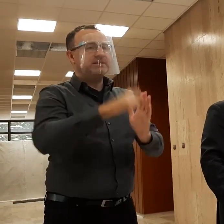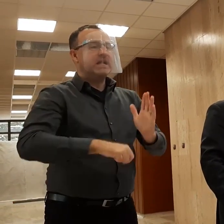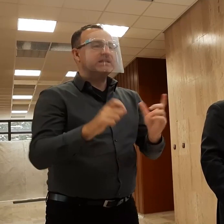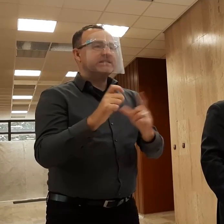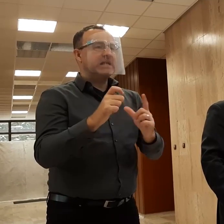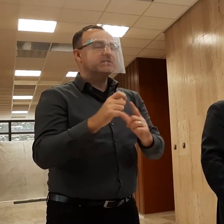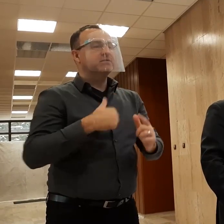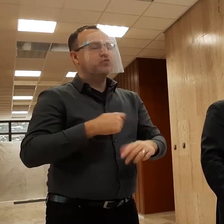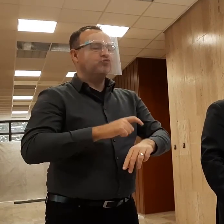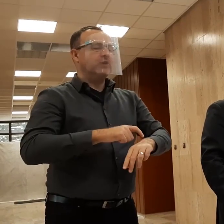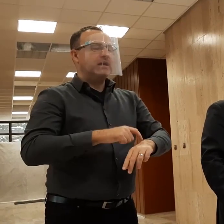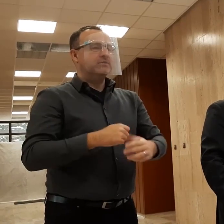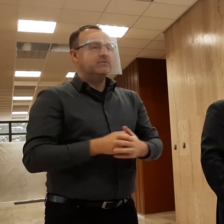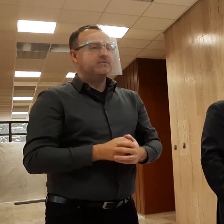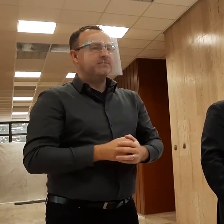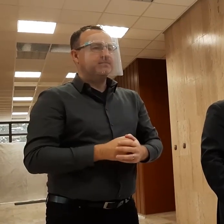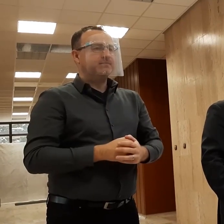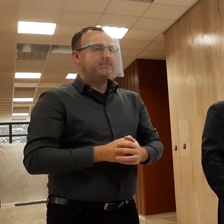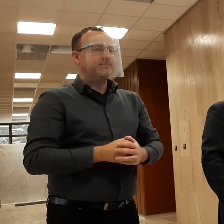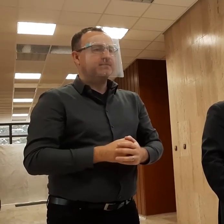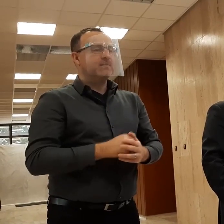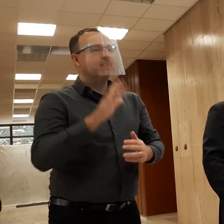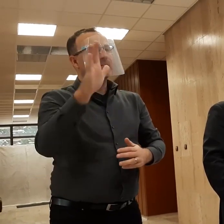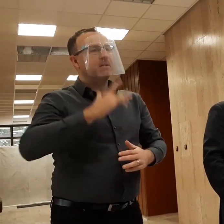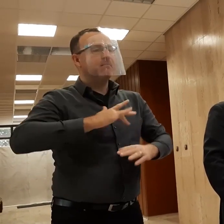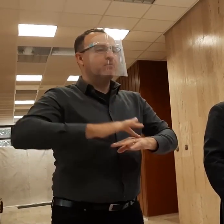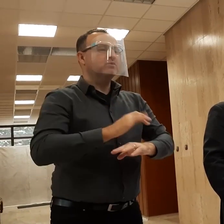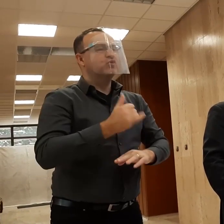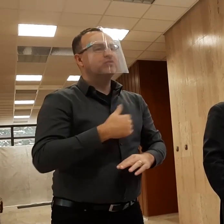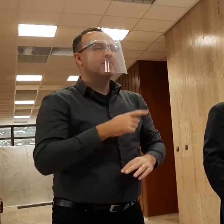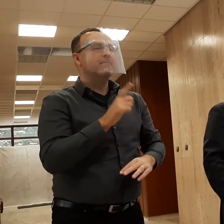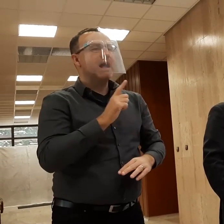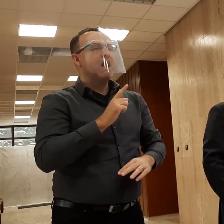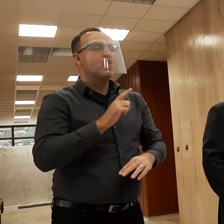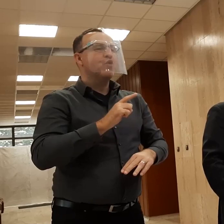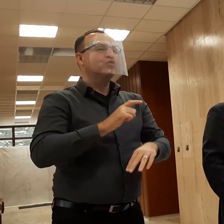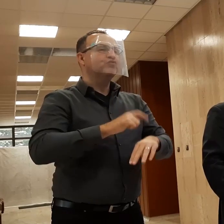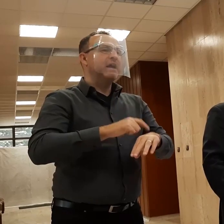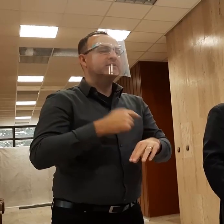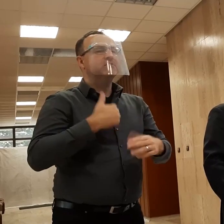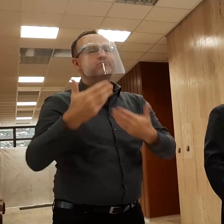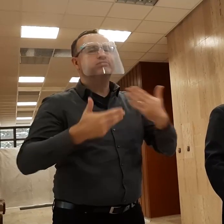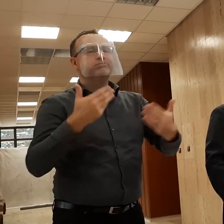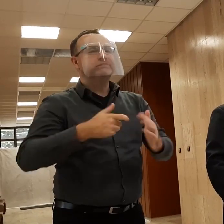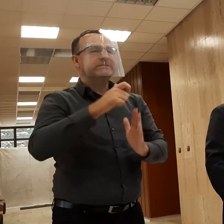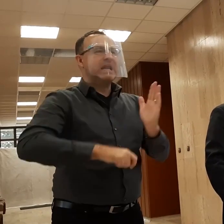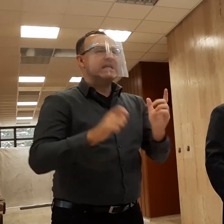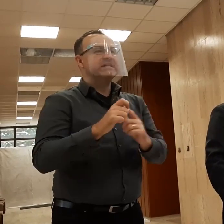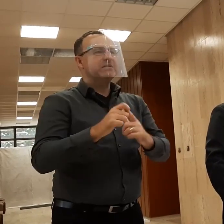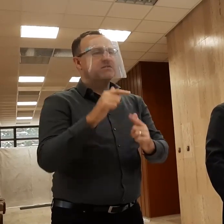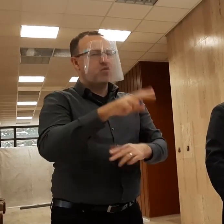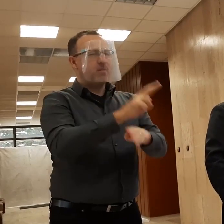o čas, lebo mal pocit, že ešte mali málo priestoru na to, aby to prediskutovali na stranickej úrovni tie opatrenia.